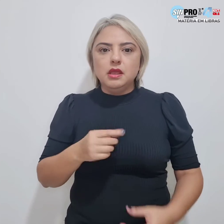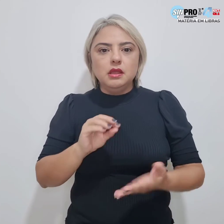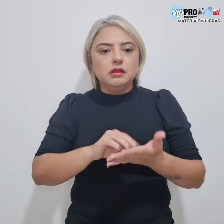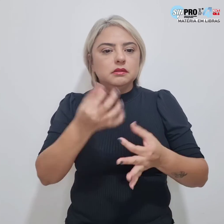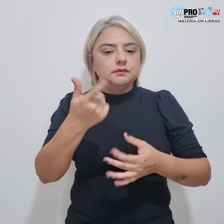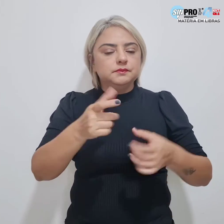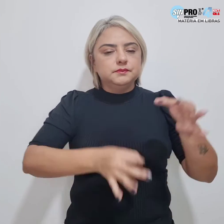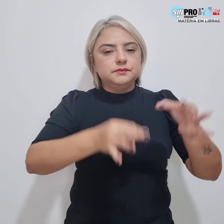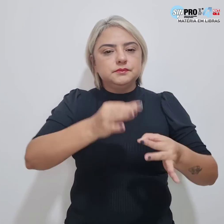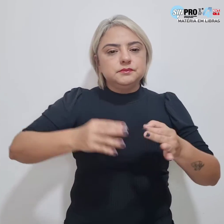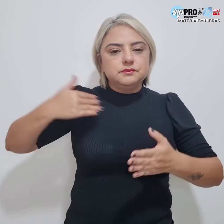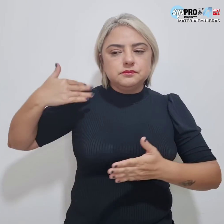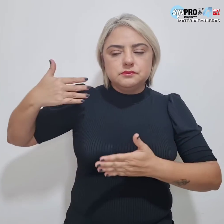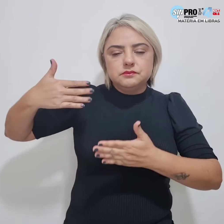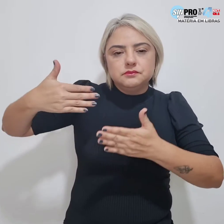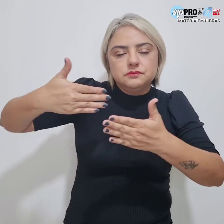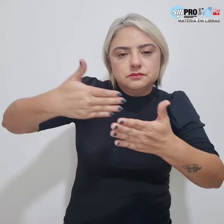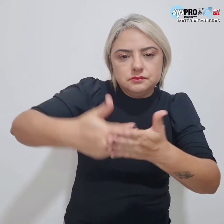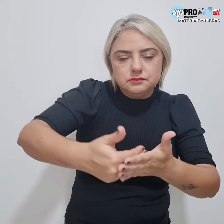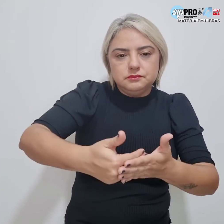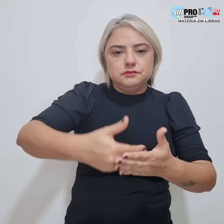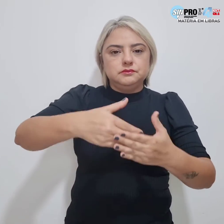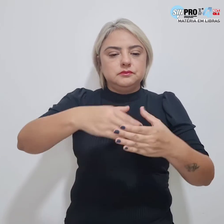que permanece desde os primórdios da colonização.